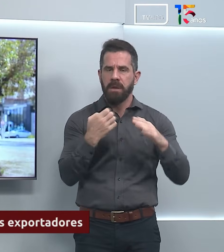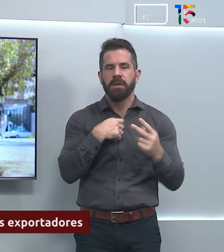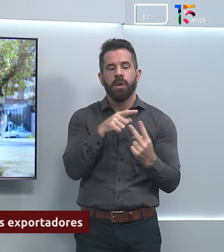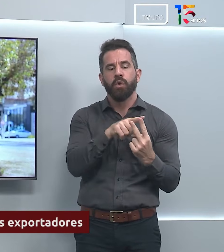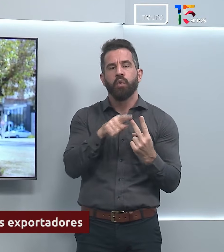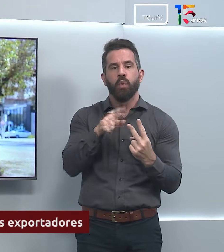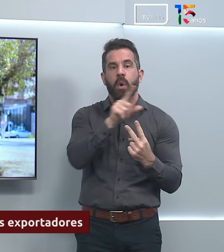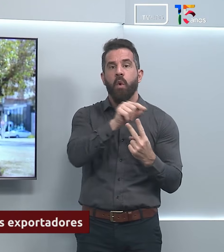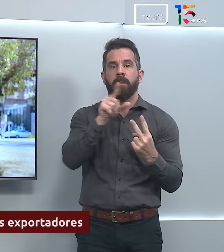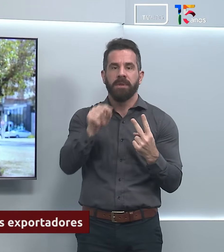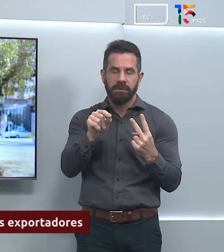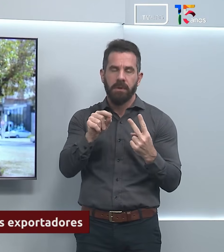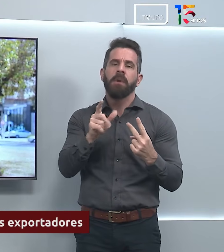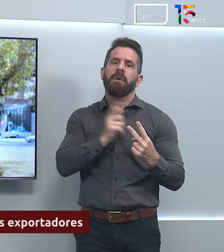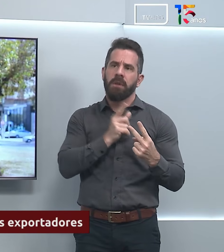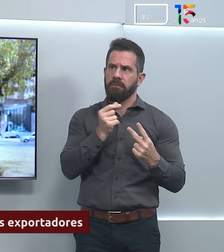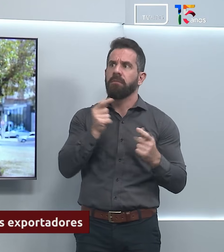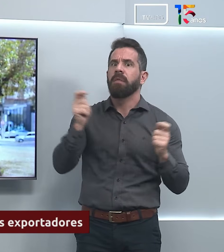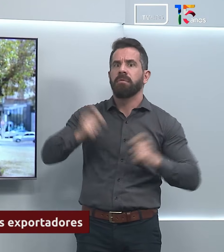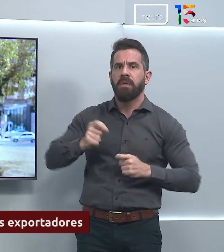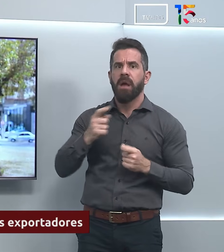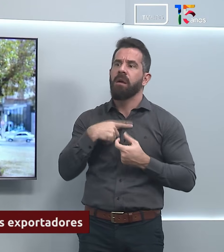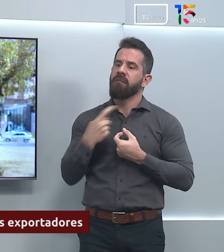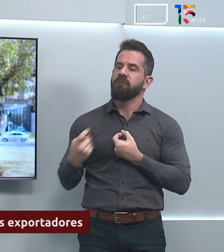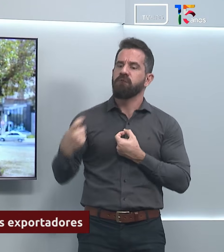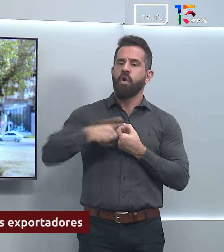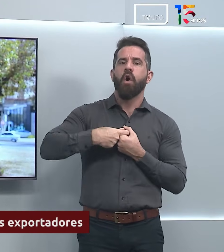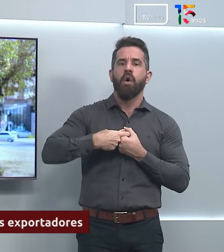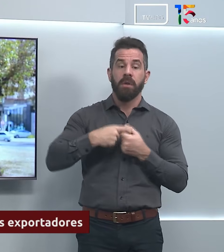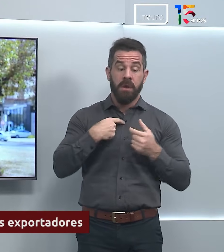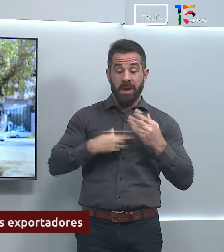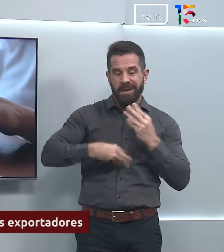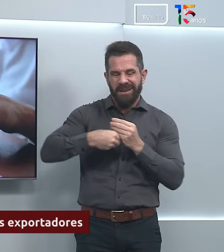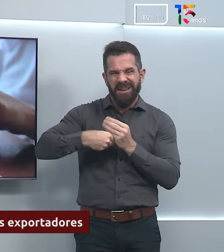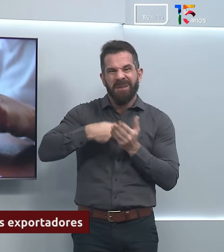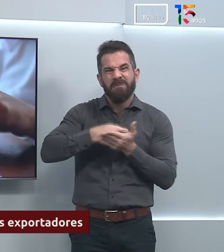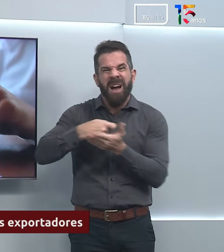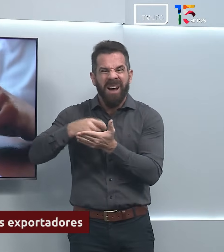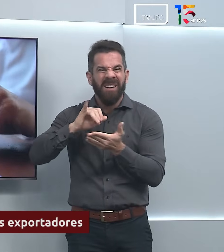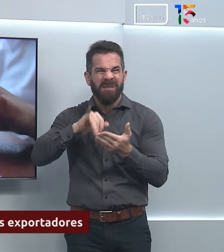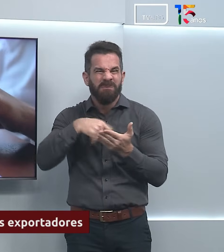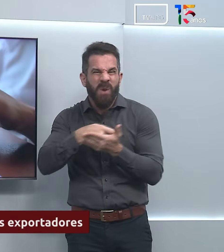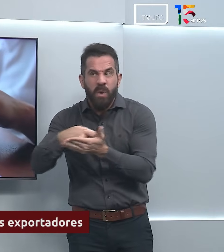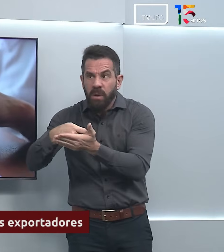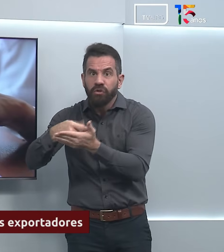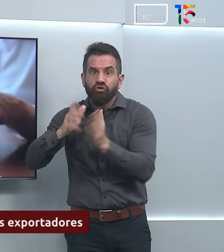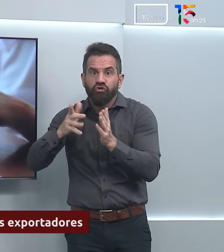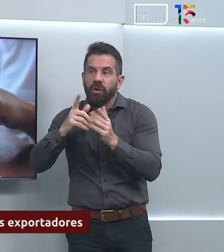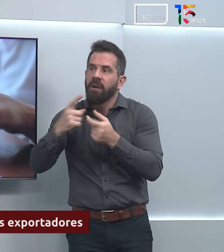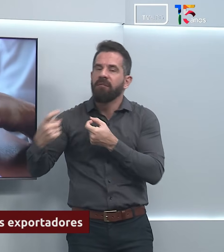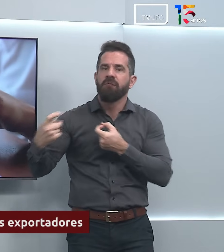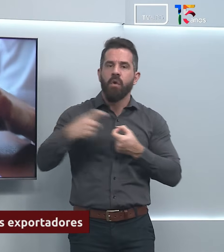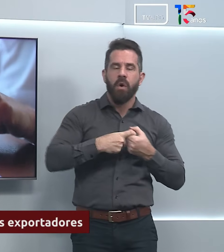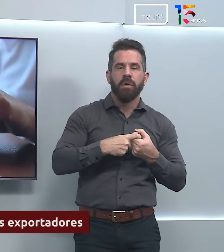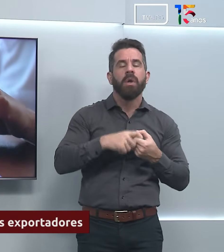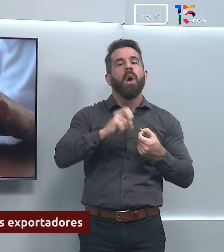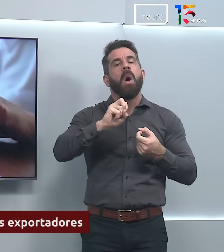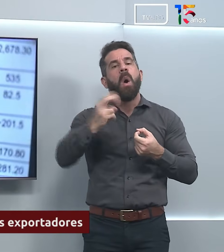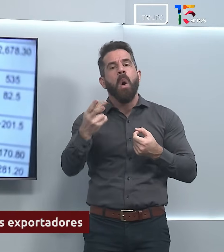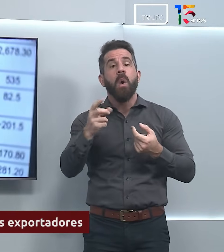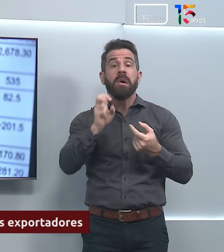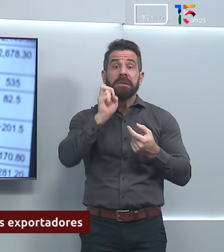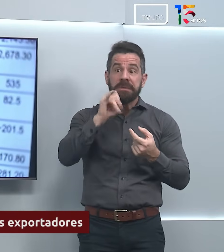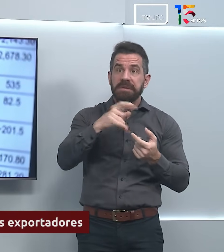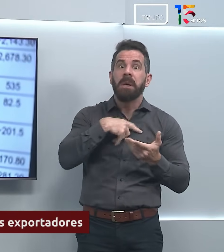é de pegar o dinheiro de volta e a outra possibilidade é de aproveitar que os valores já estão no sistema para pagar